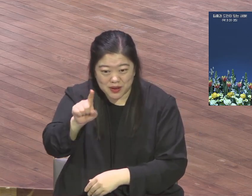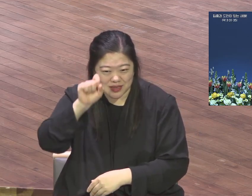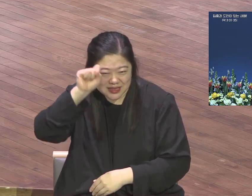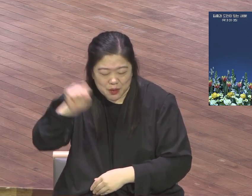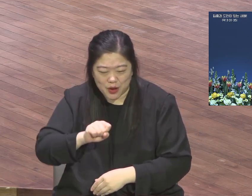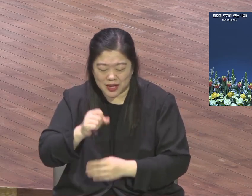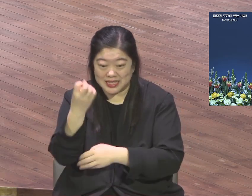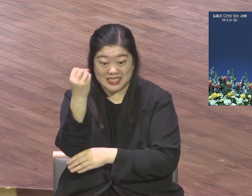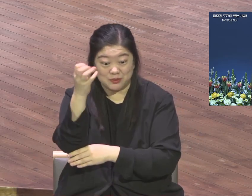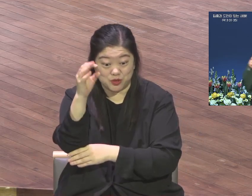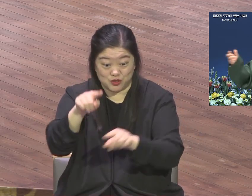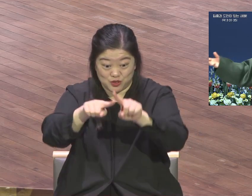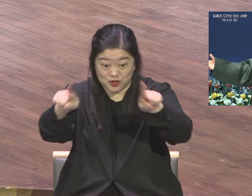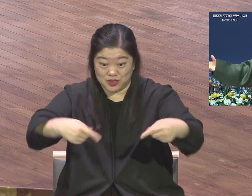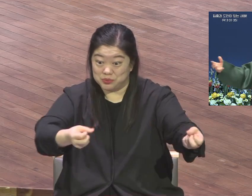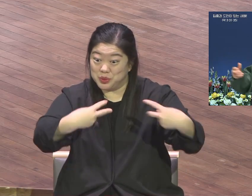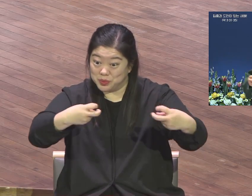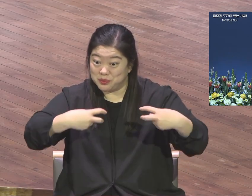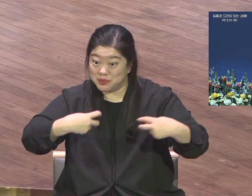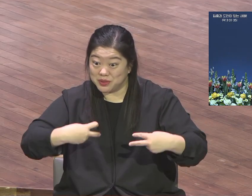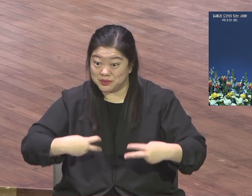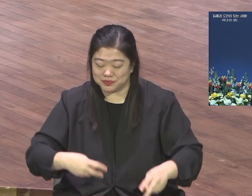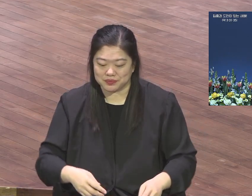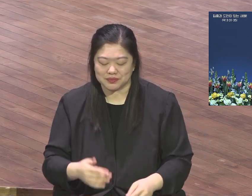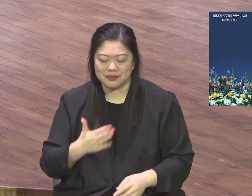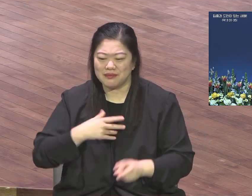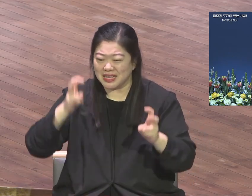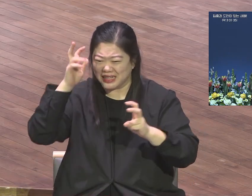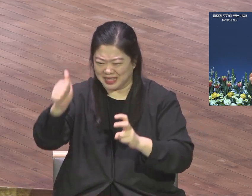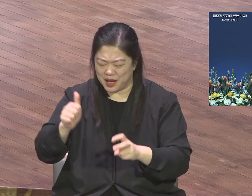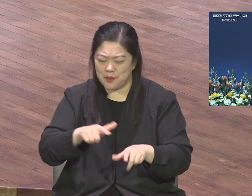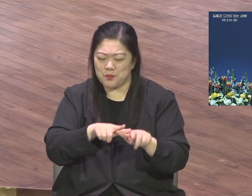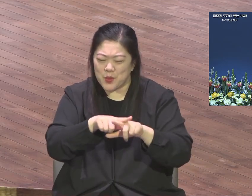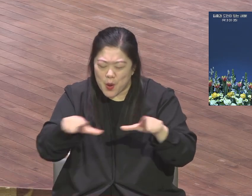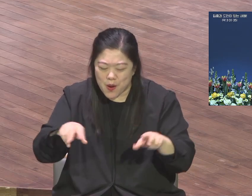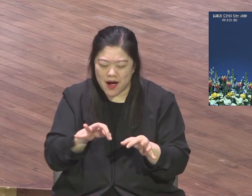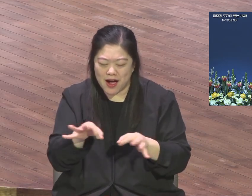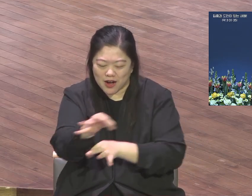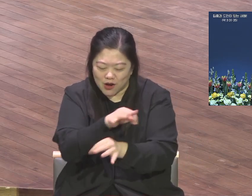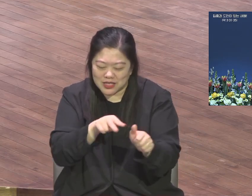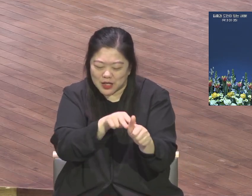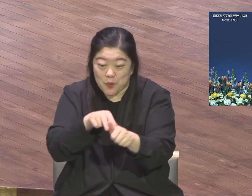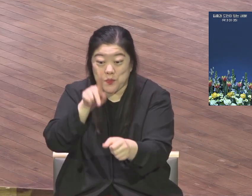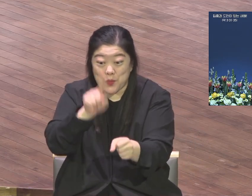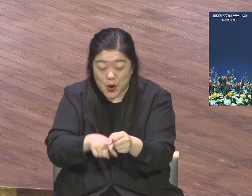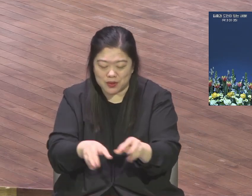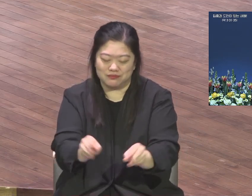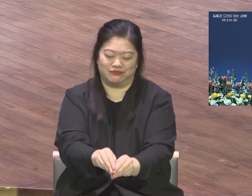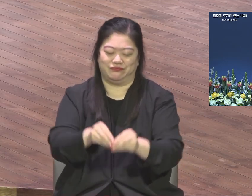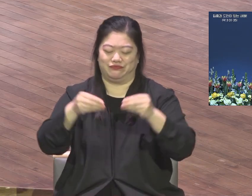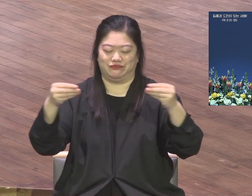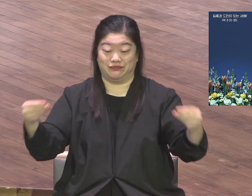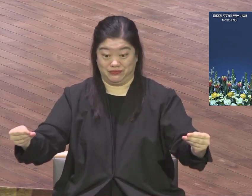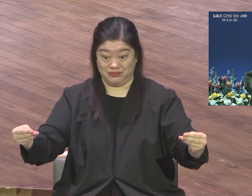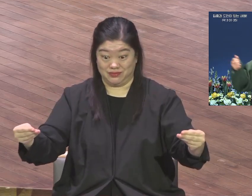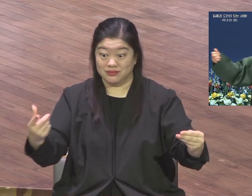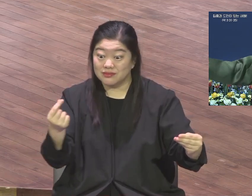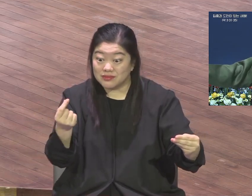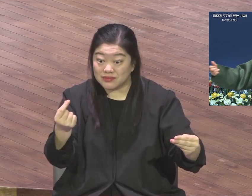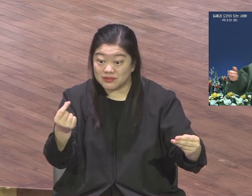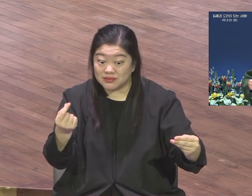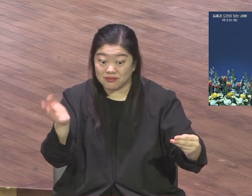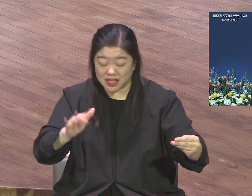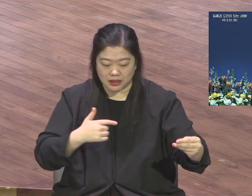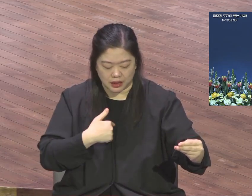중소기업인데 구매해야지 영업해야지. 내가 다 아는 거예요. 대학 졸업하자마자 바로 과장이요. 왜?